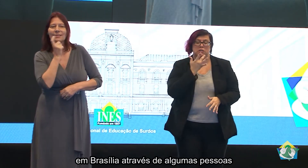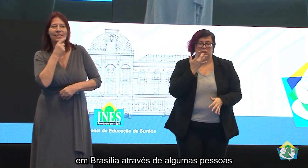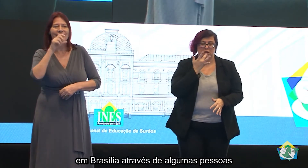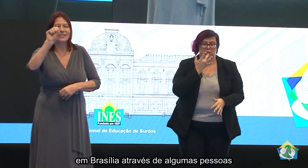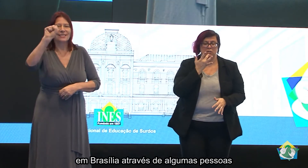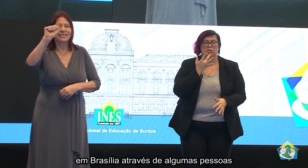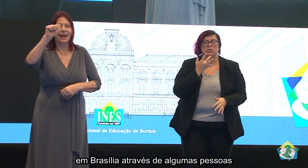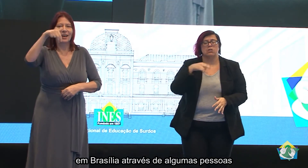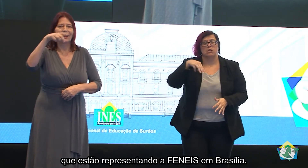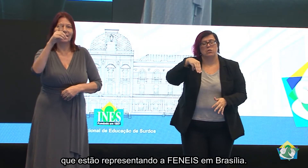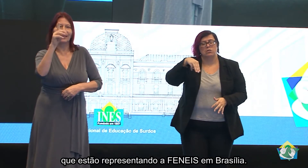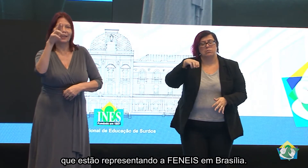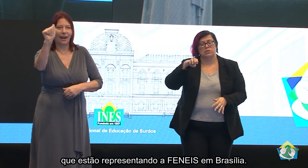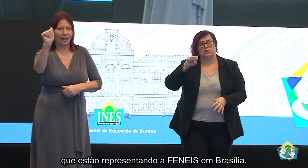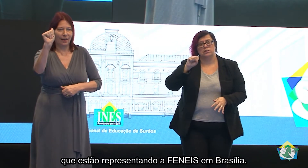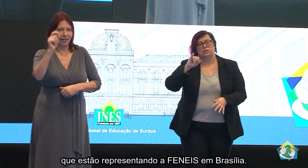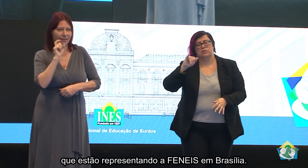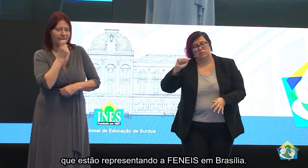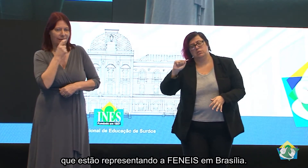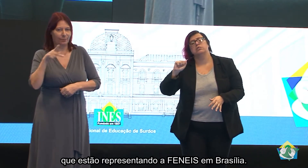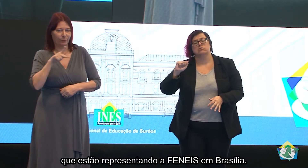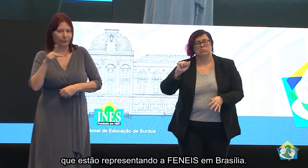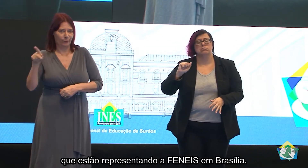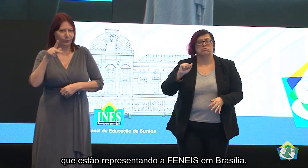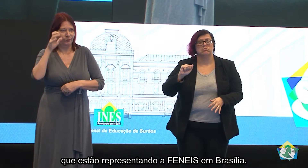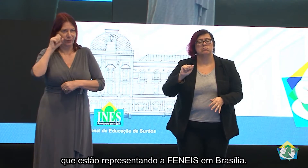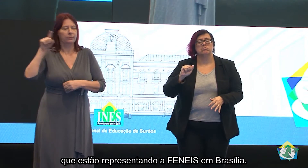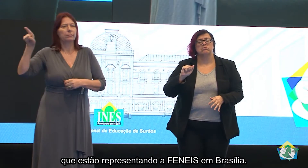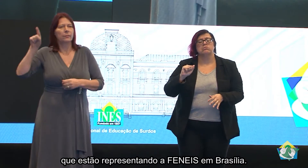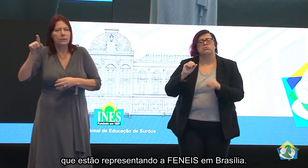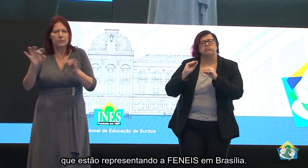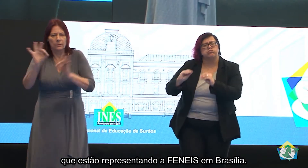algumas pessoas, né, que estão representando